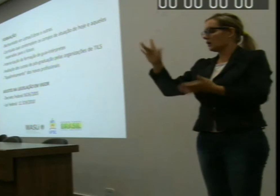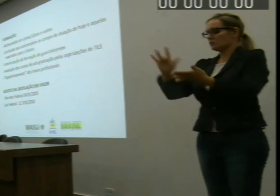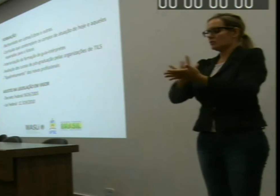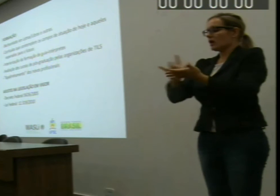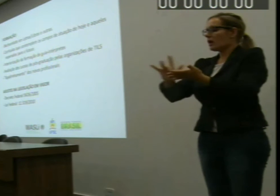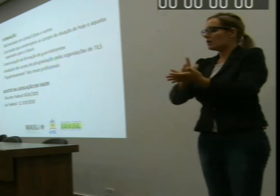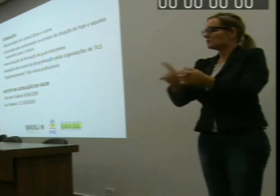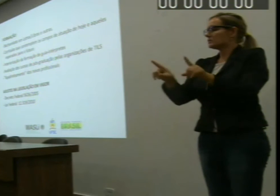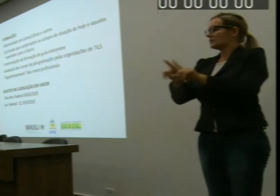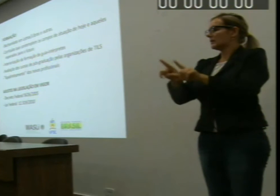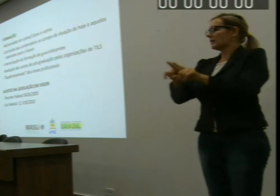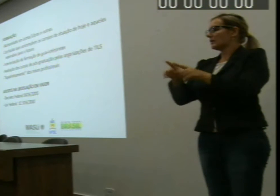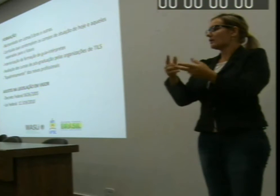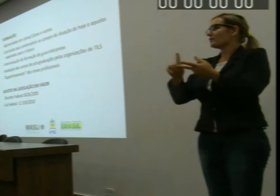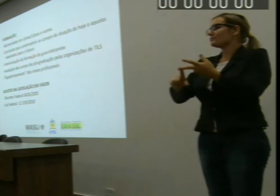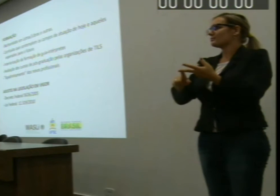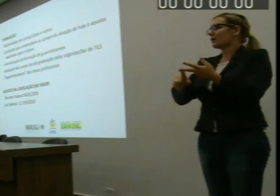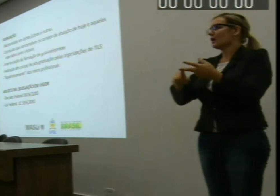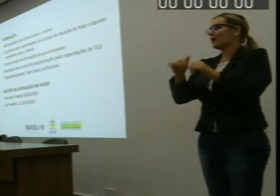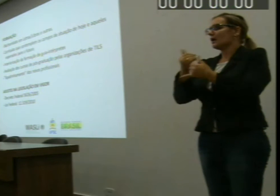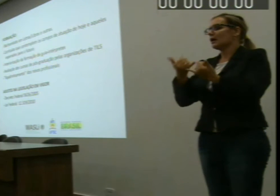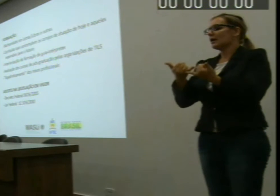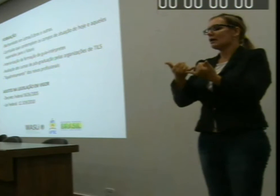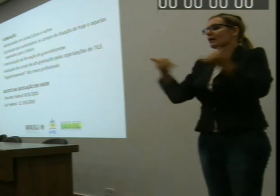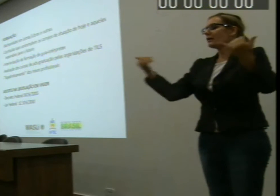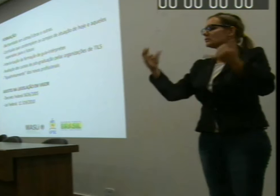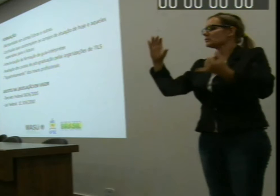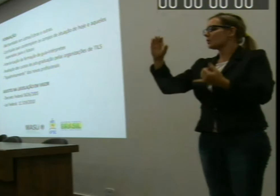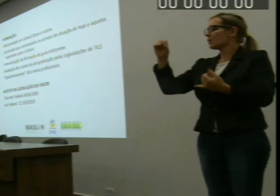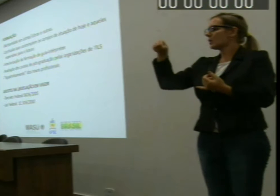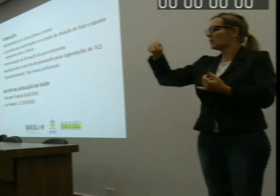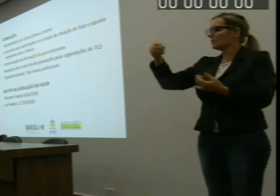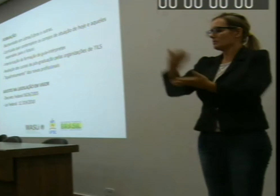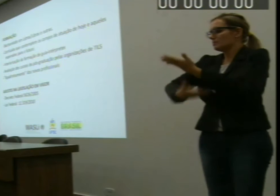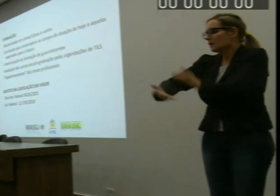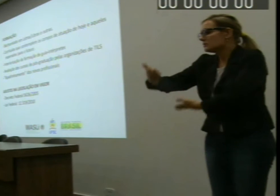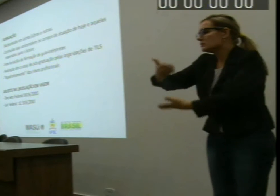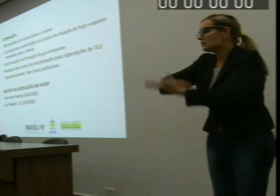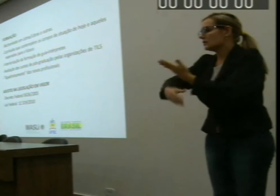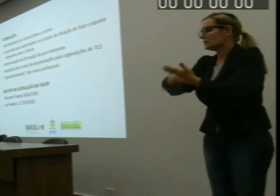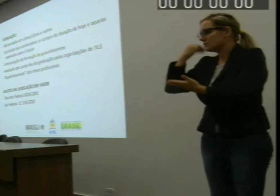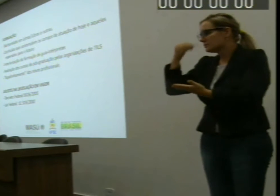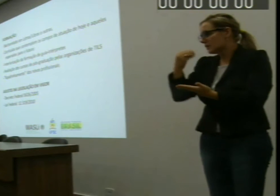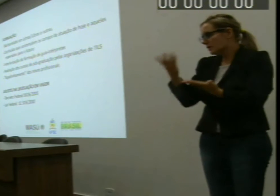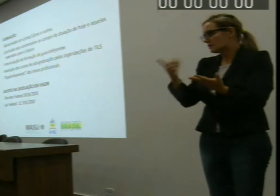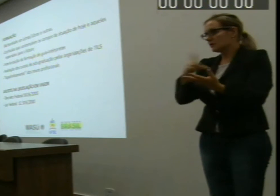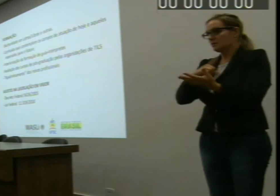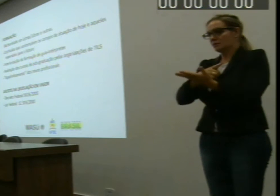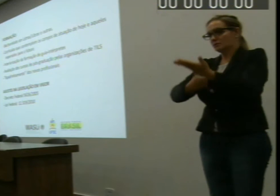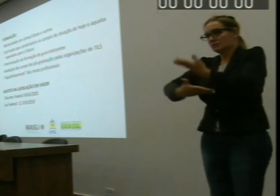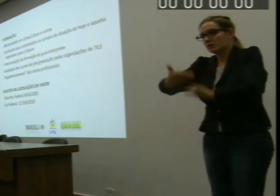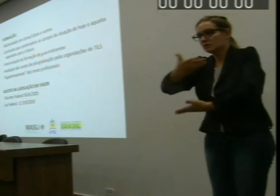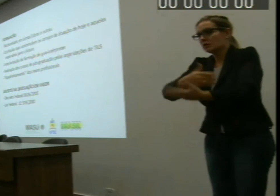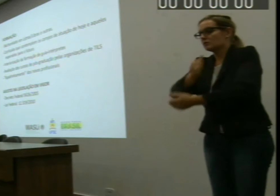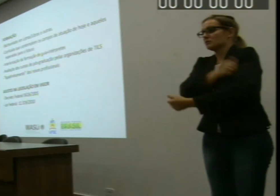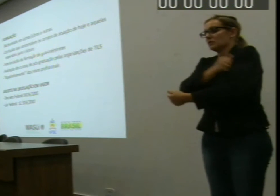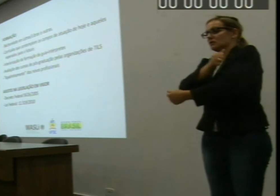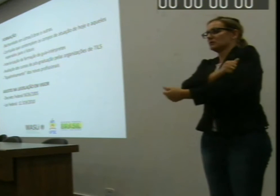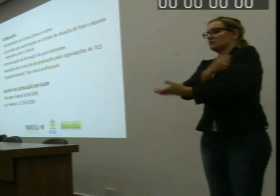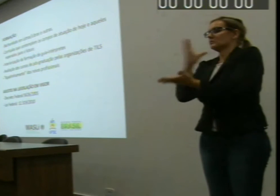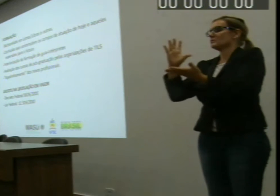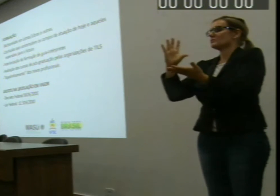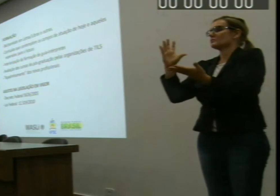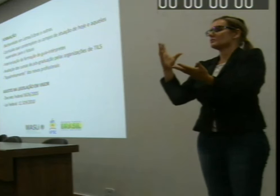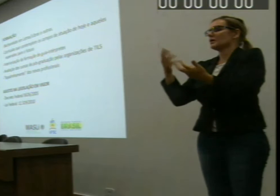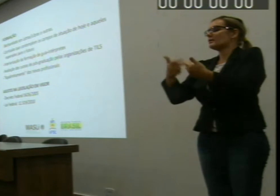tablet redes redes compartilhadas em que o professor tem uma um computador e ele compartilha com a sala arquivos projeções